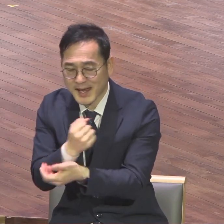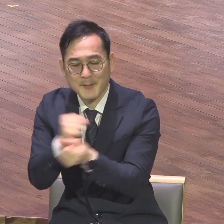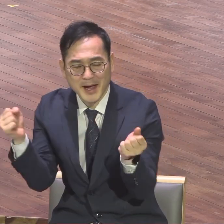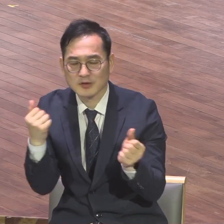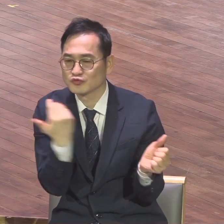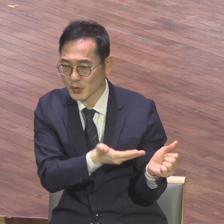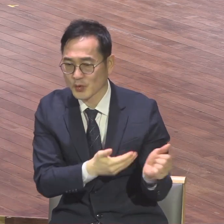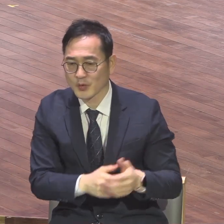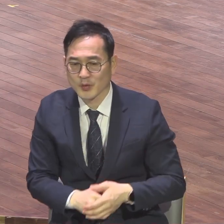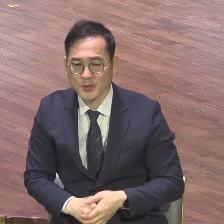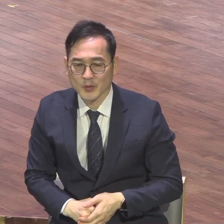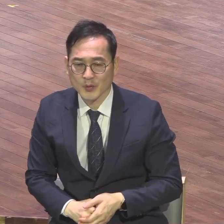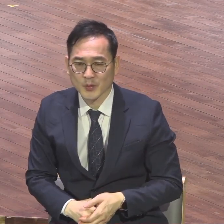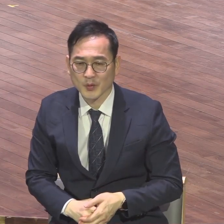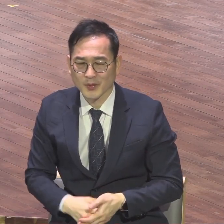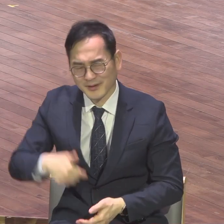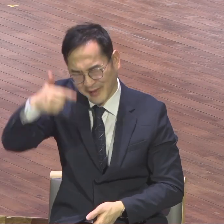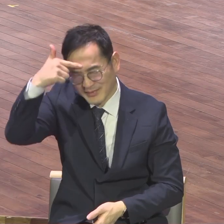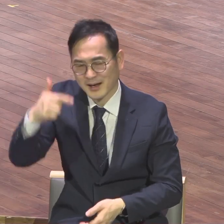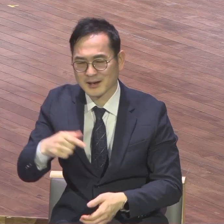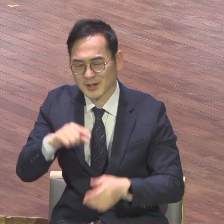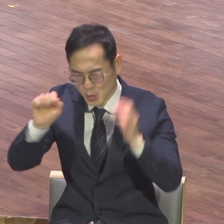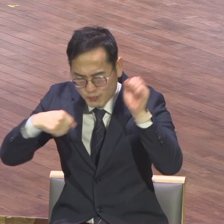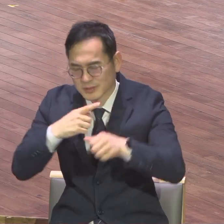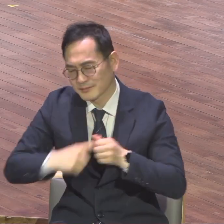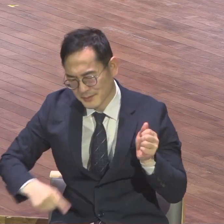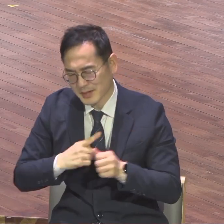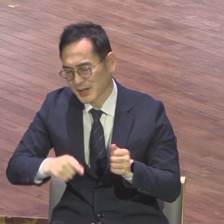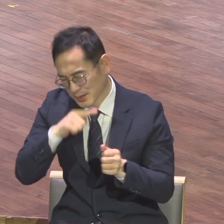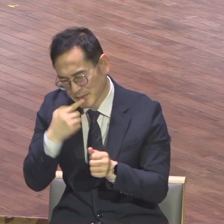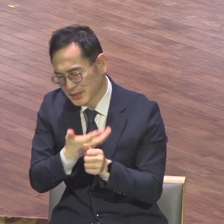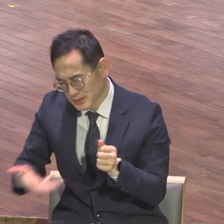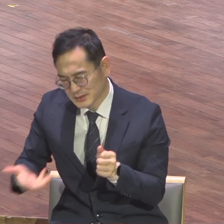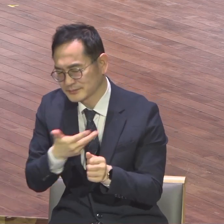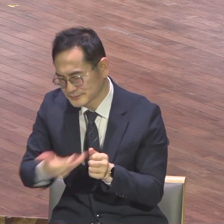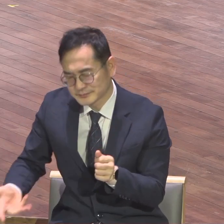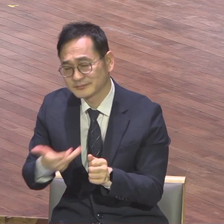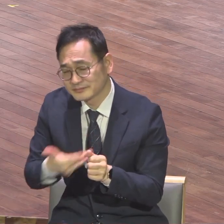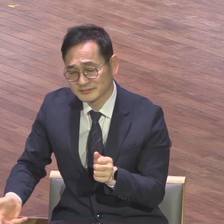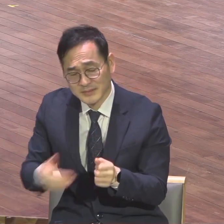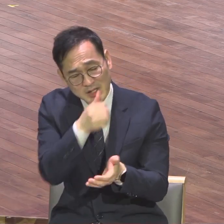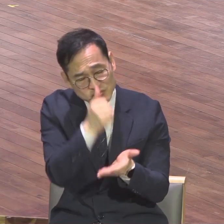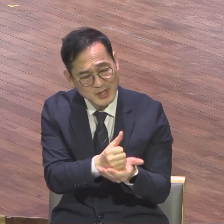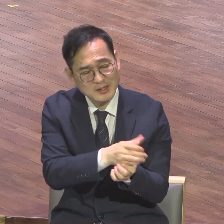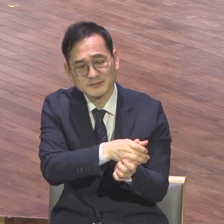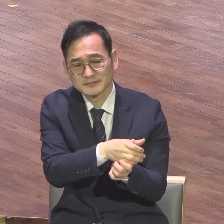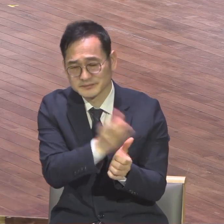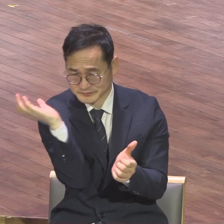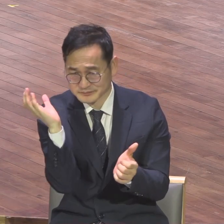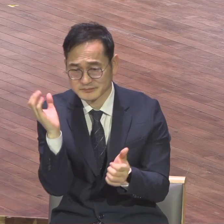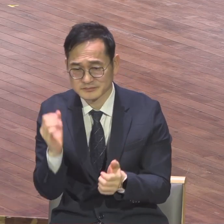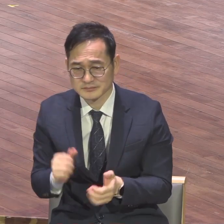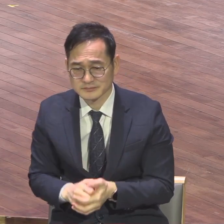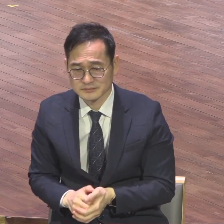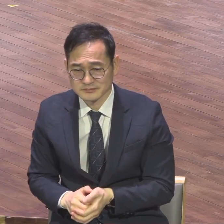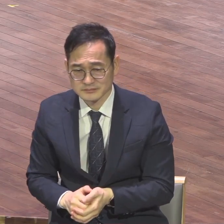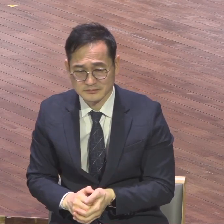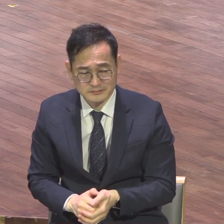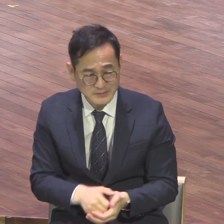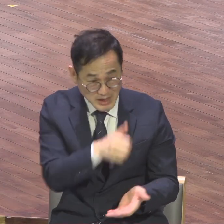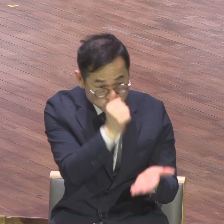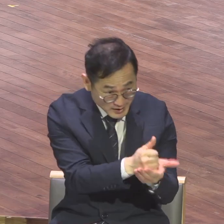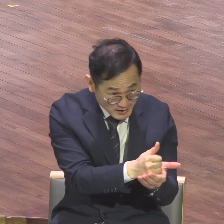하라는 방법이었어요. 구약 때는 그랬어요. 구약 때는 짐승의 피를 가지고 피 흘려야 죄사함